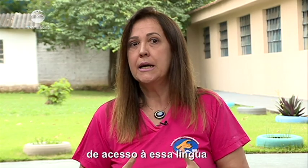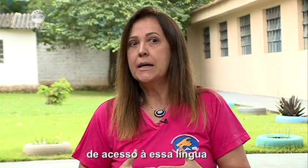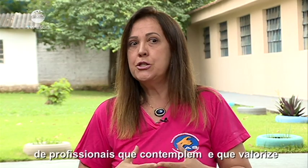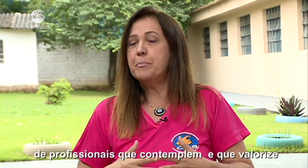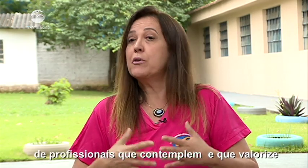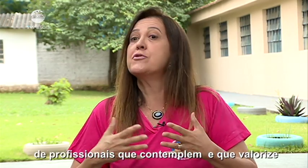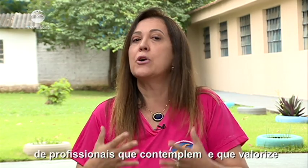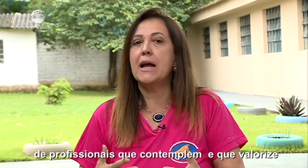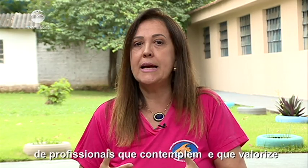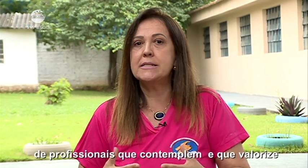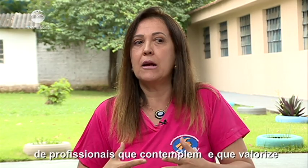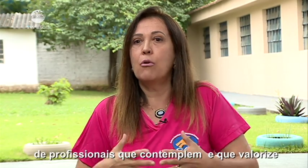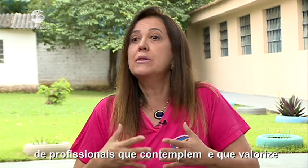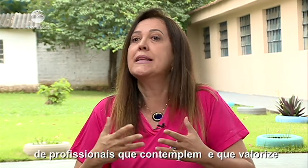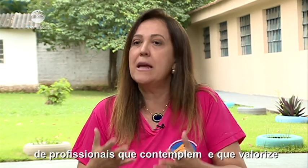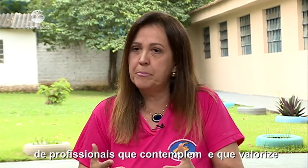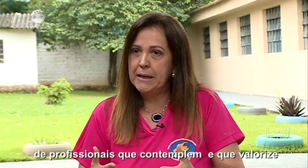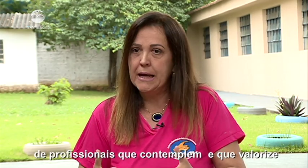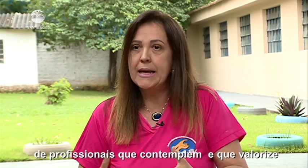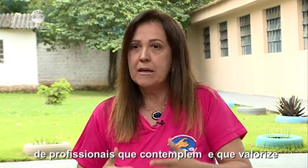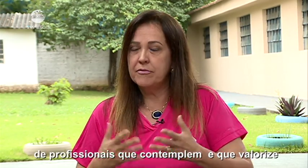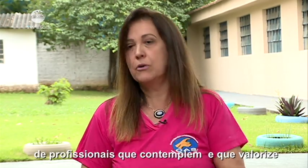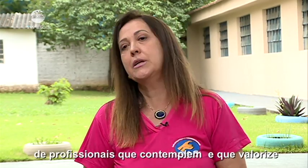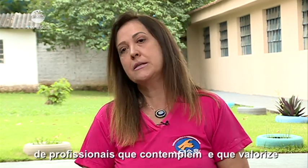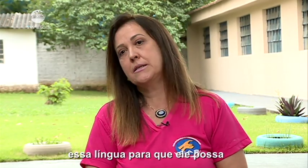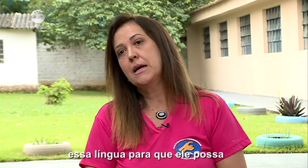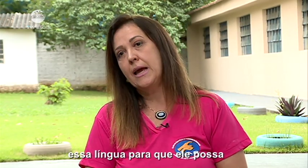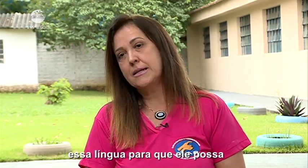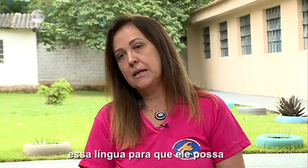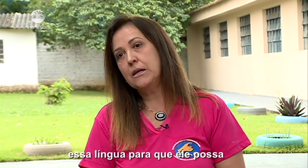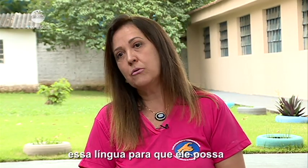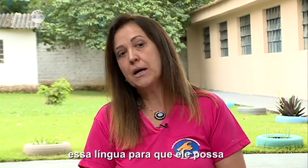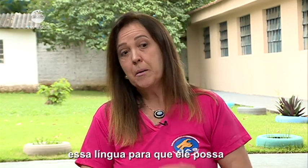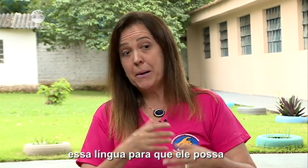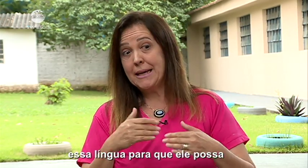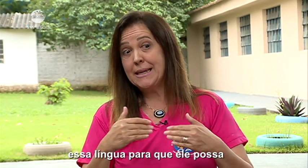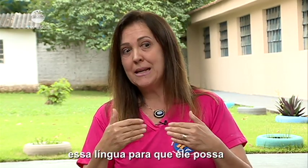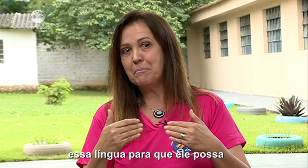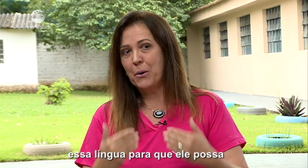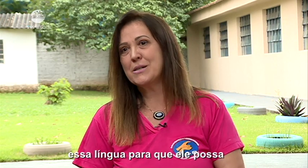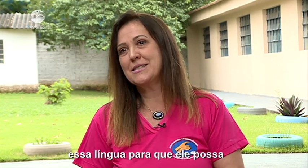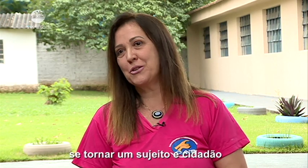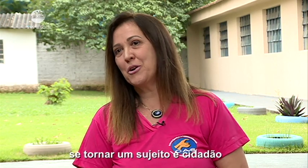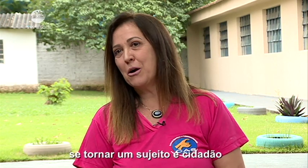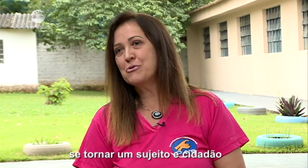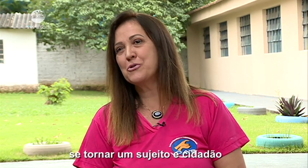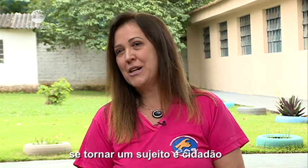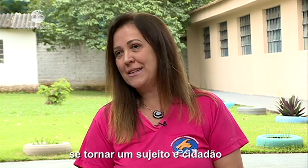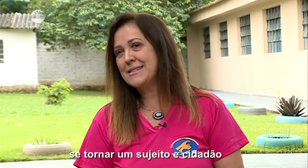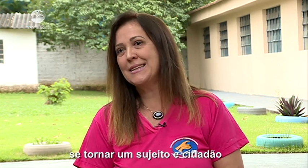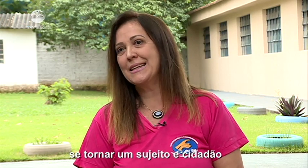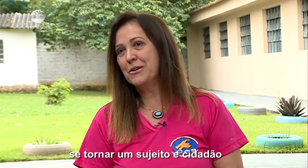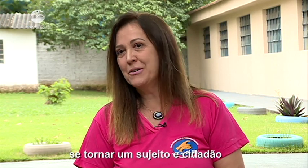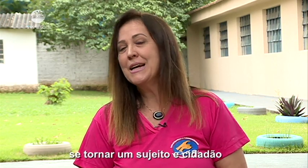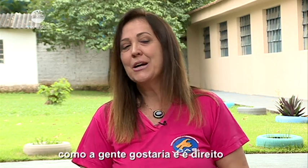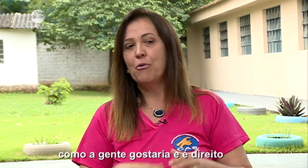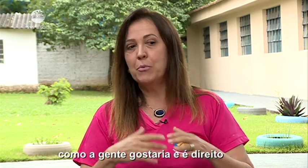de profissionais que contemplem e que valorize essa língua para que ele possa se tornar um sujeito e cidadão como a